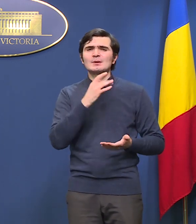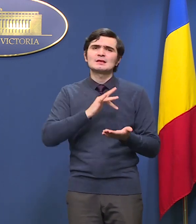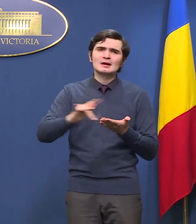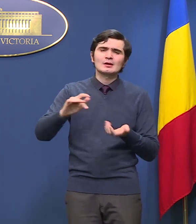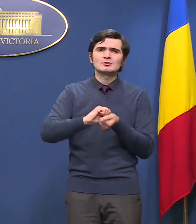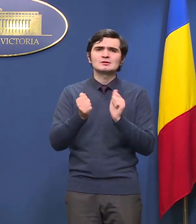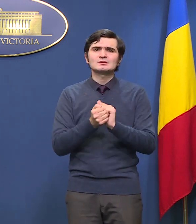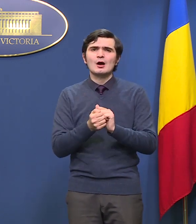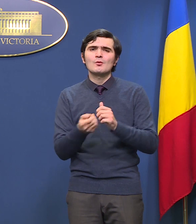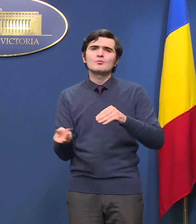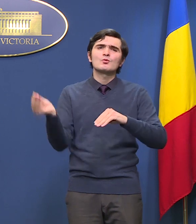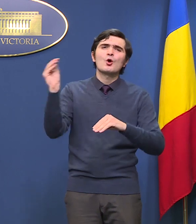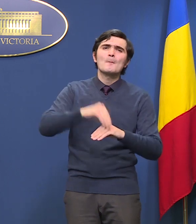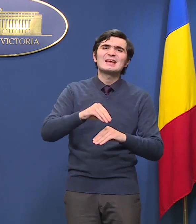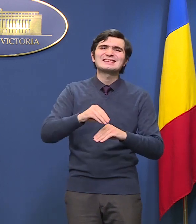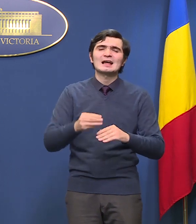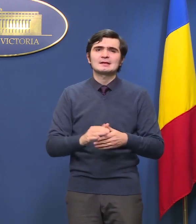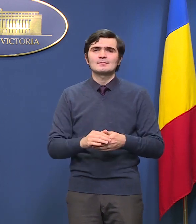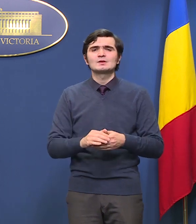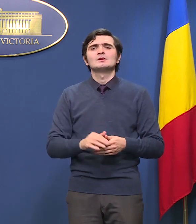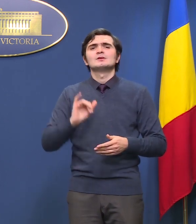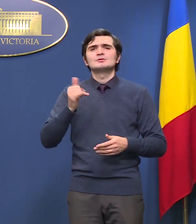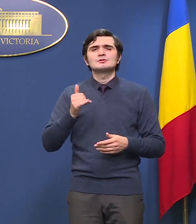compensate, care a permis urcarea graduală de la